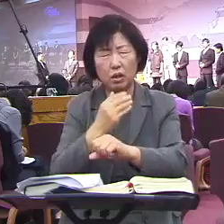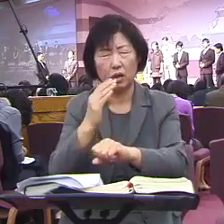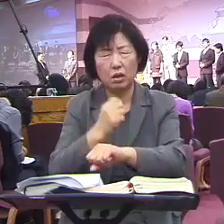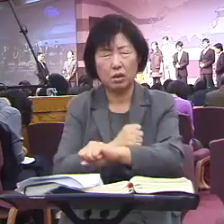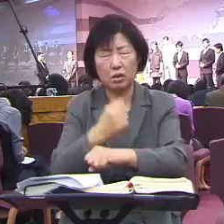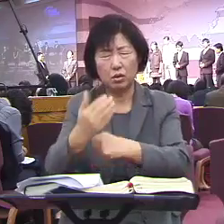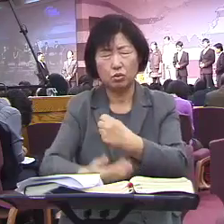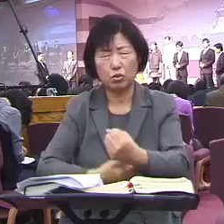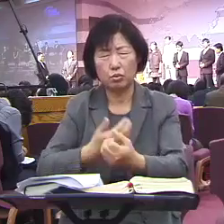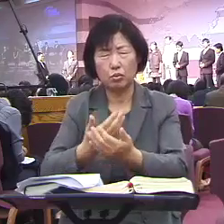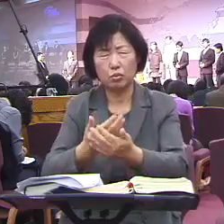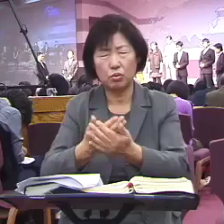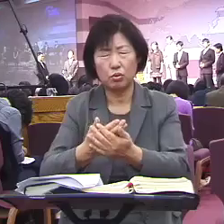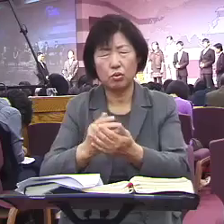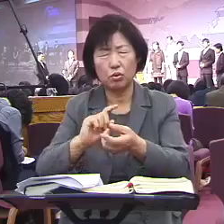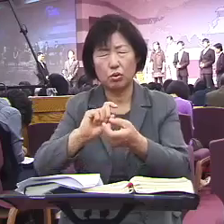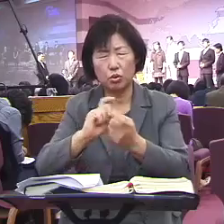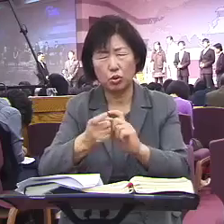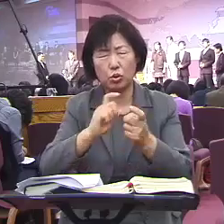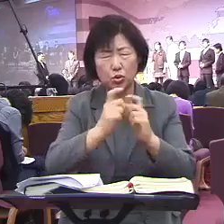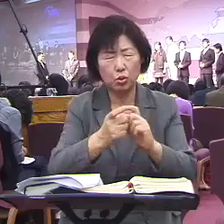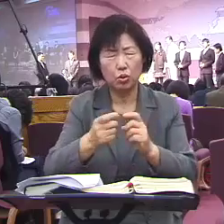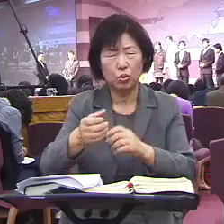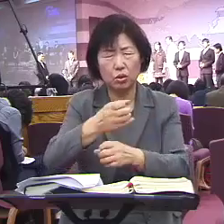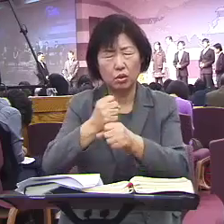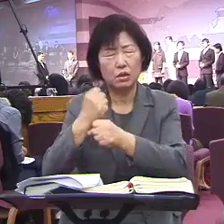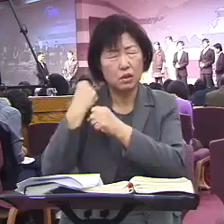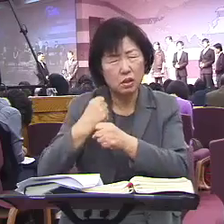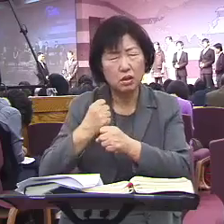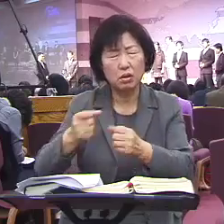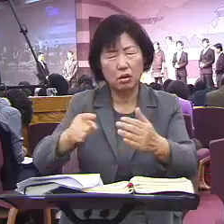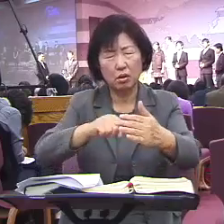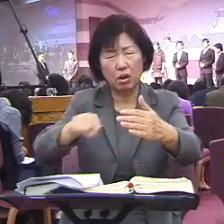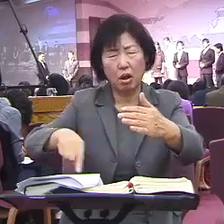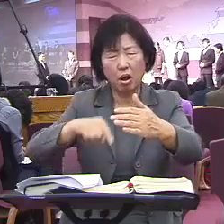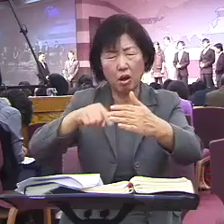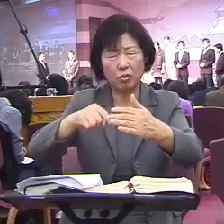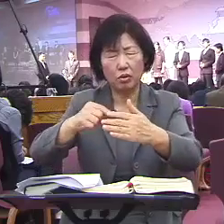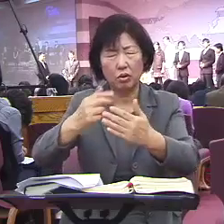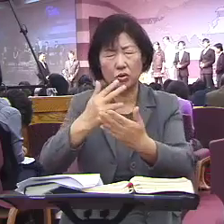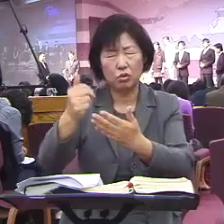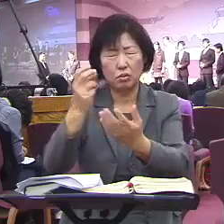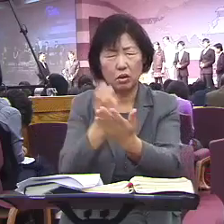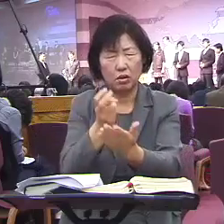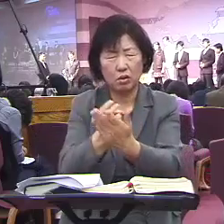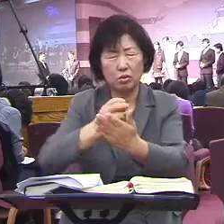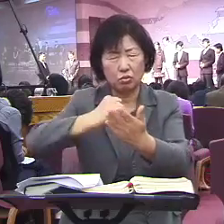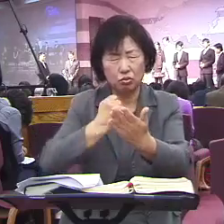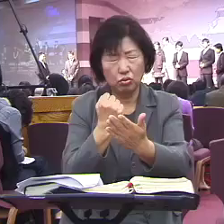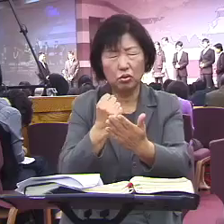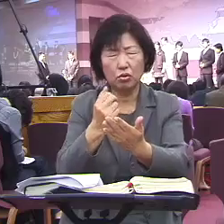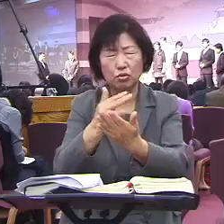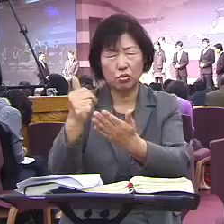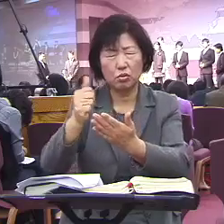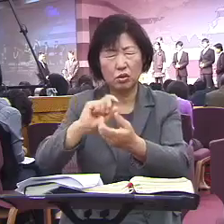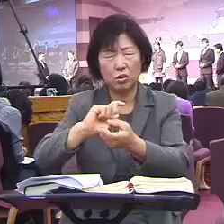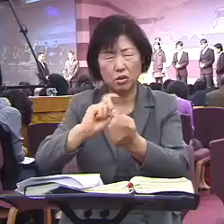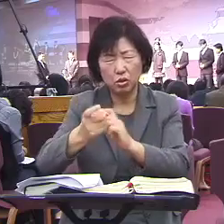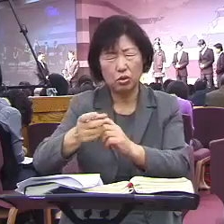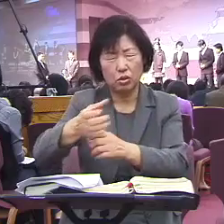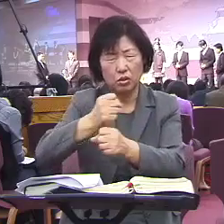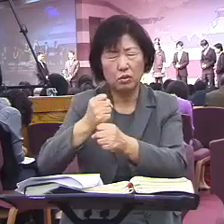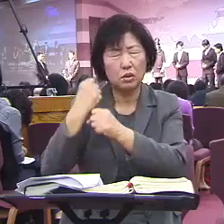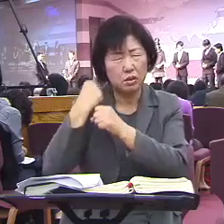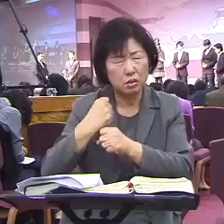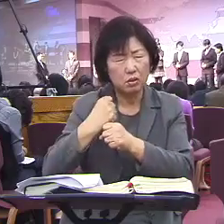하여 주시옵소서. 서로 짐을 짓는 가운데 주님의 계명을 순종해드리고, 주님, 우리가 서로 짐을 짓는